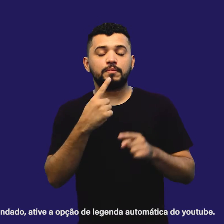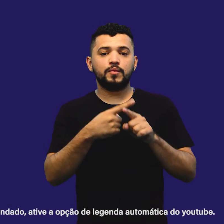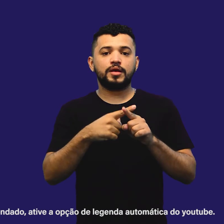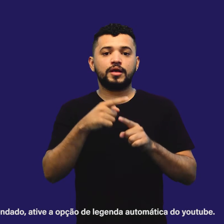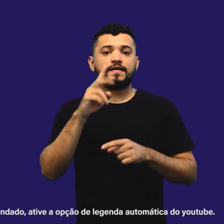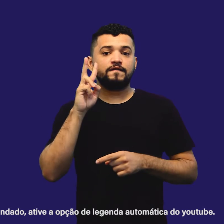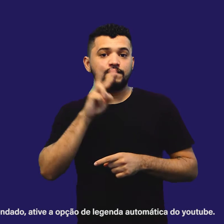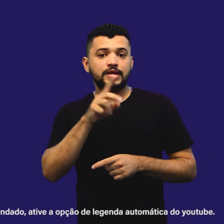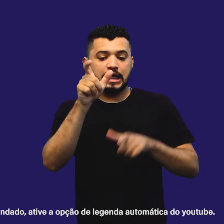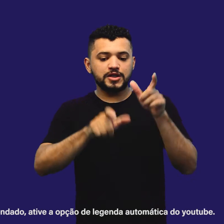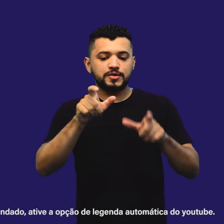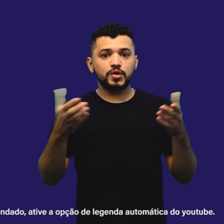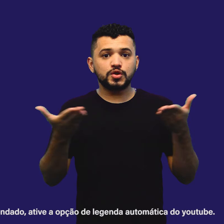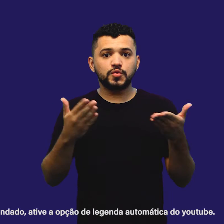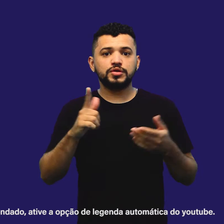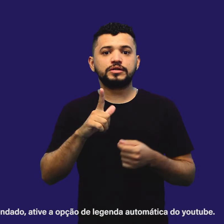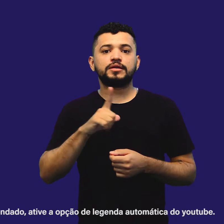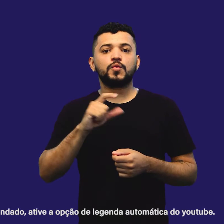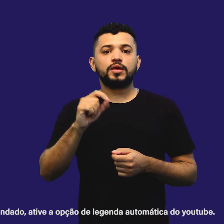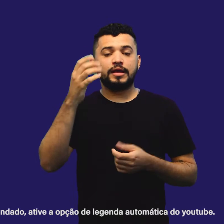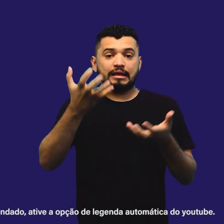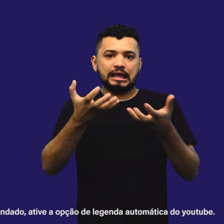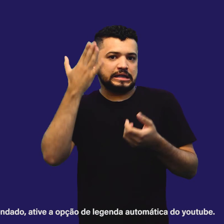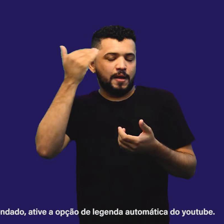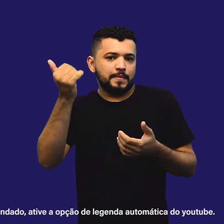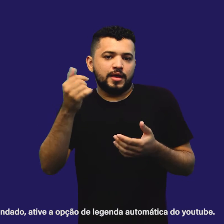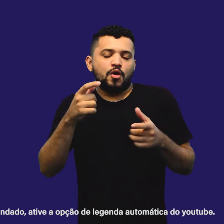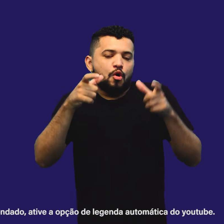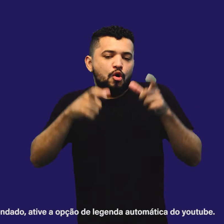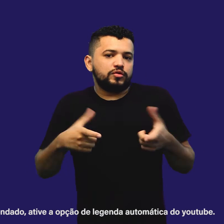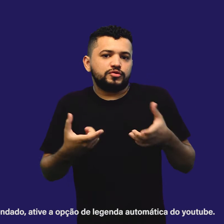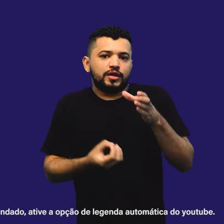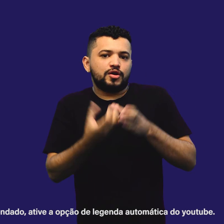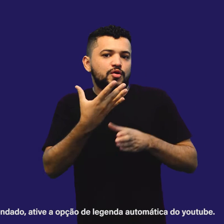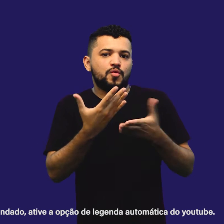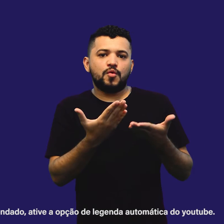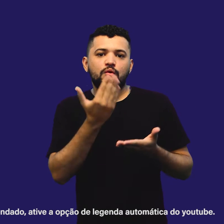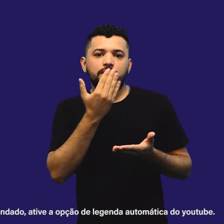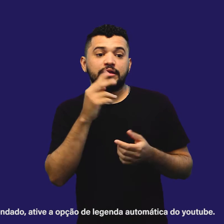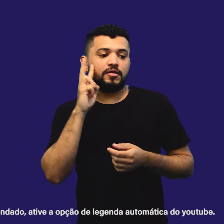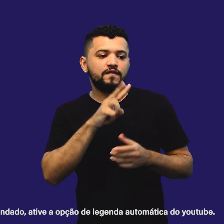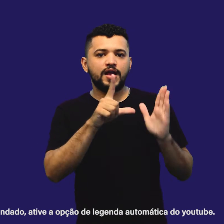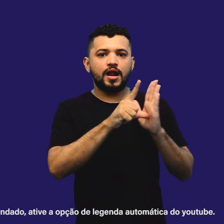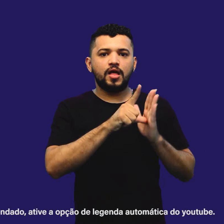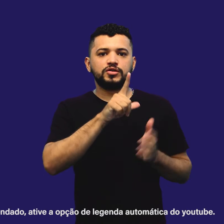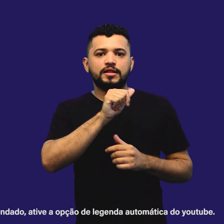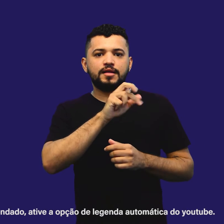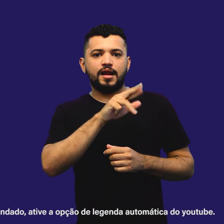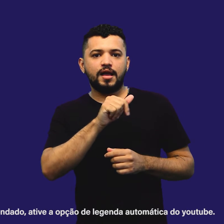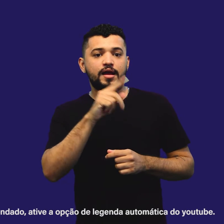mais saber a origem do alimento, né? Então, quando eles vêm à loja da Lara, que ela mesma escolhe ingredientes, que